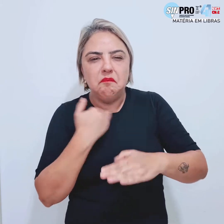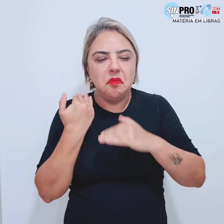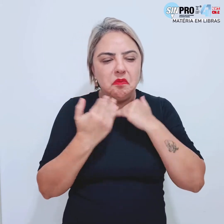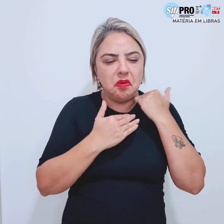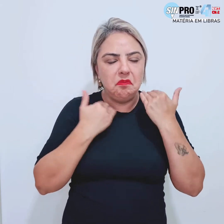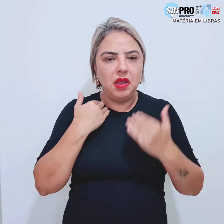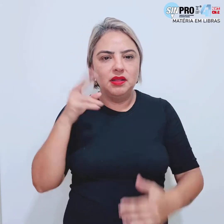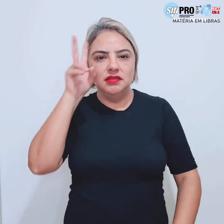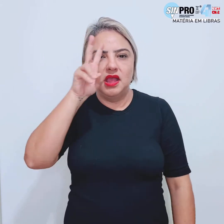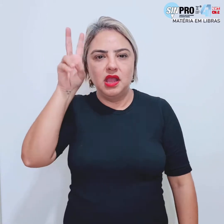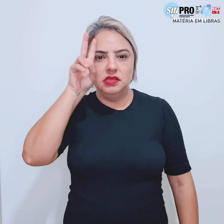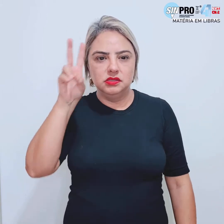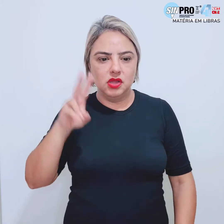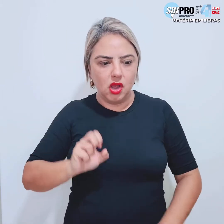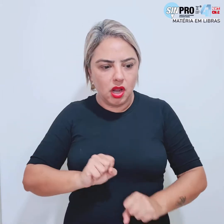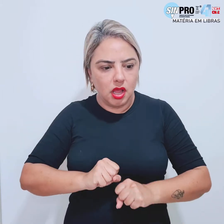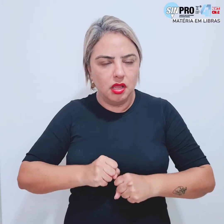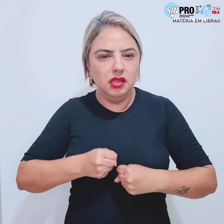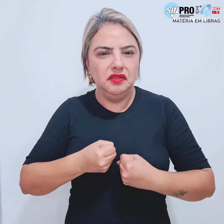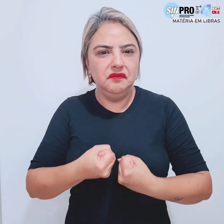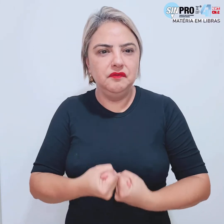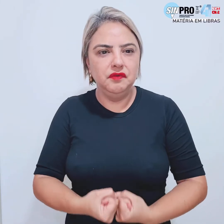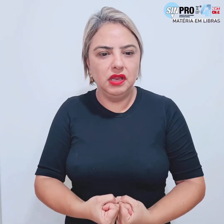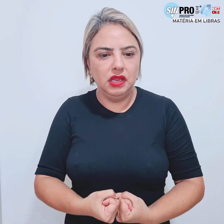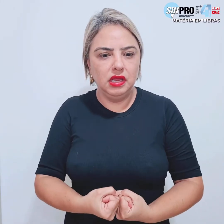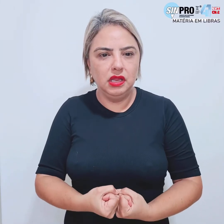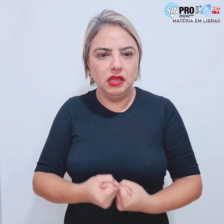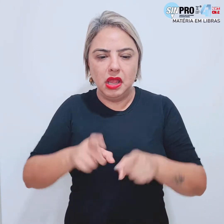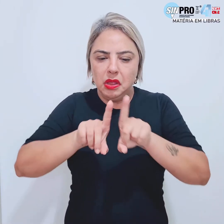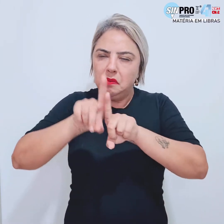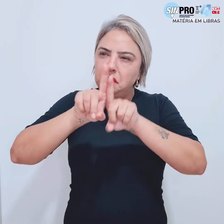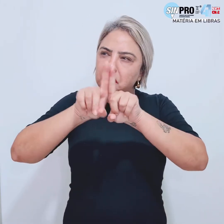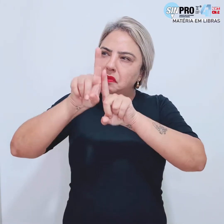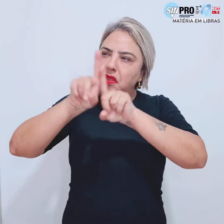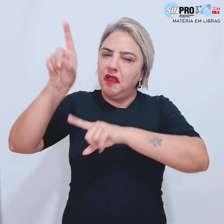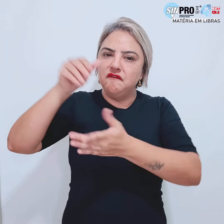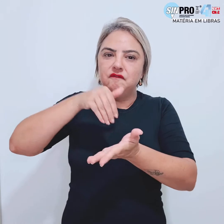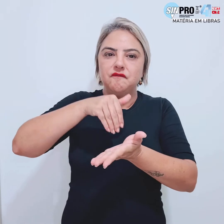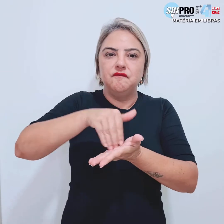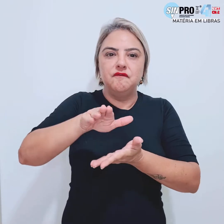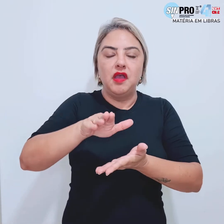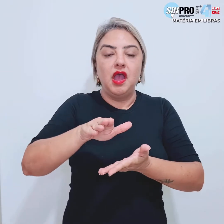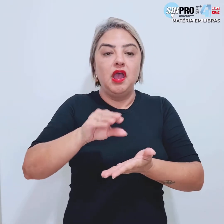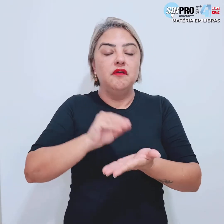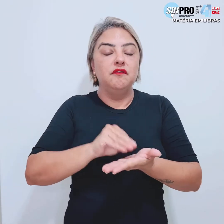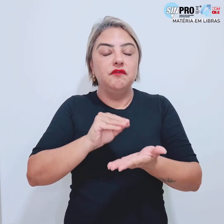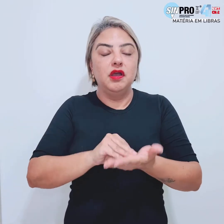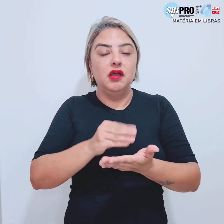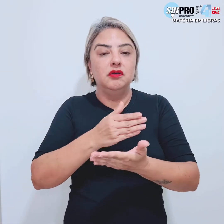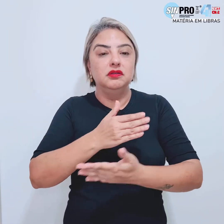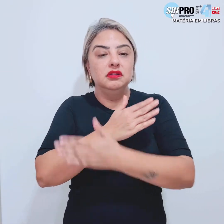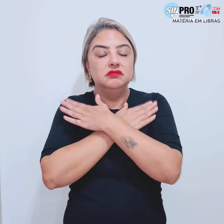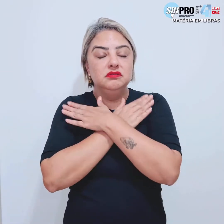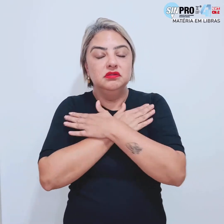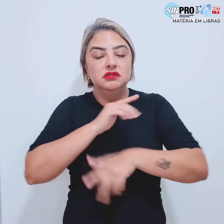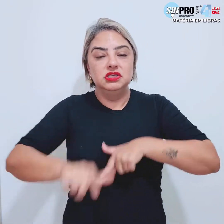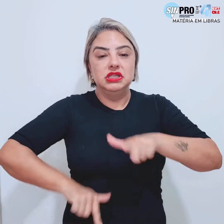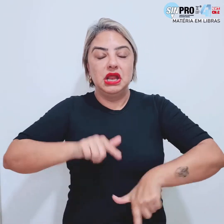história. Enfrenta o maior índice de desemprego e os mais perversos